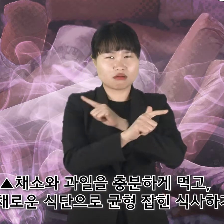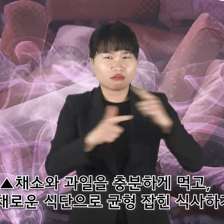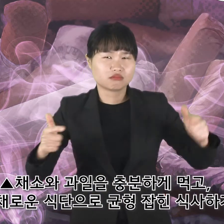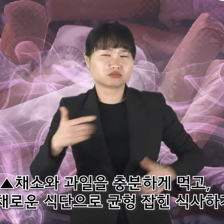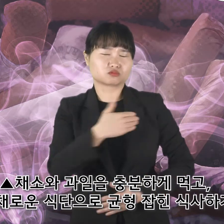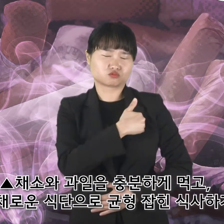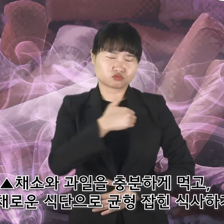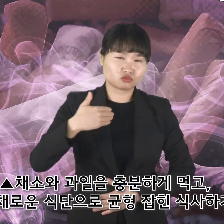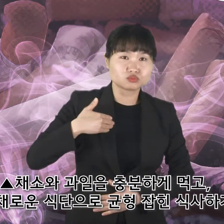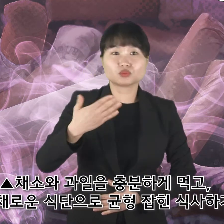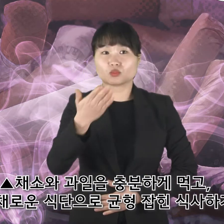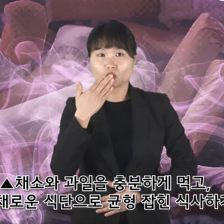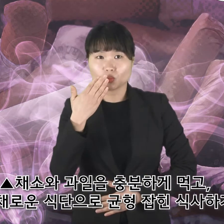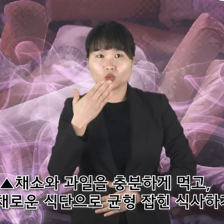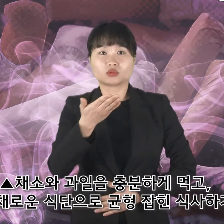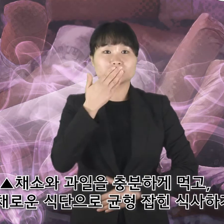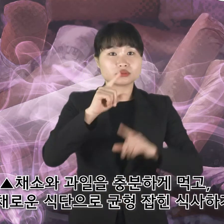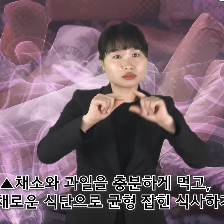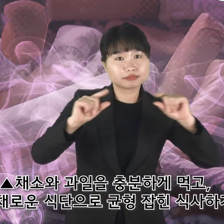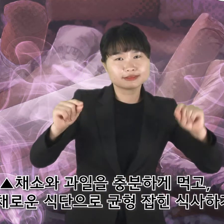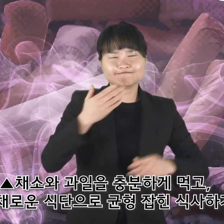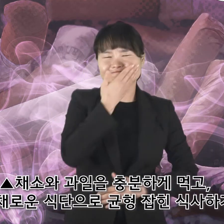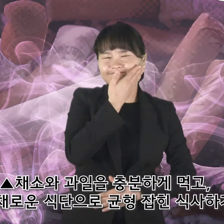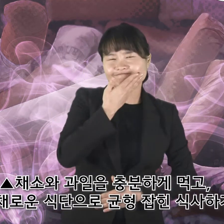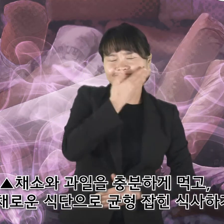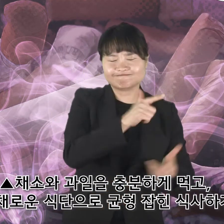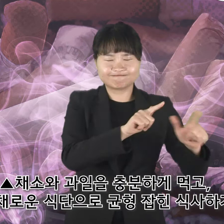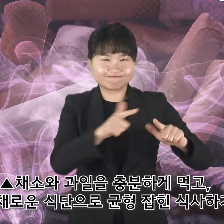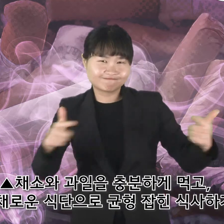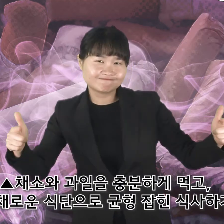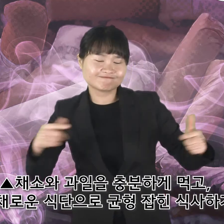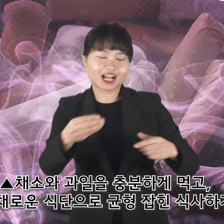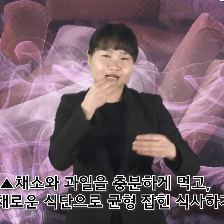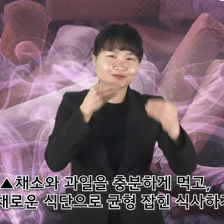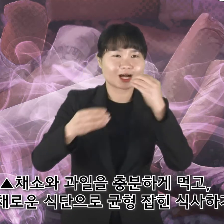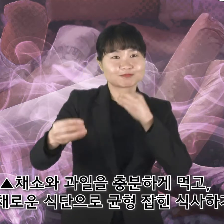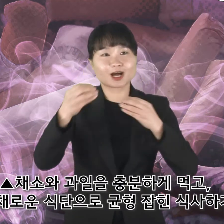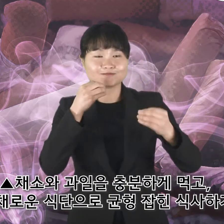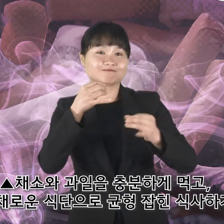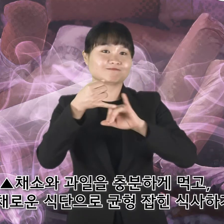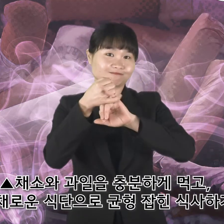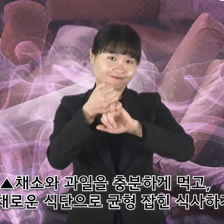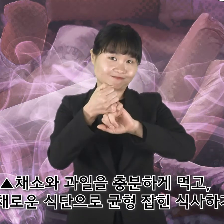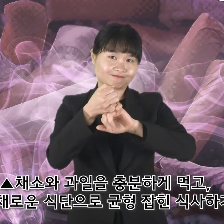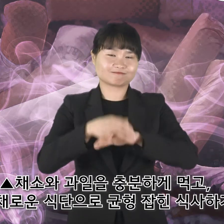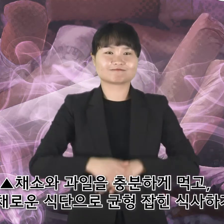채소와 과일을 충분하게 먹고 다채로운 식단으로 균형 잡힌 식사하기,